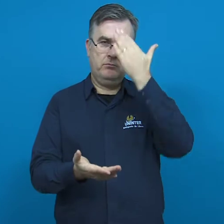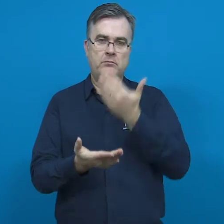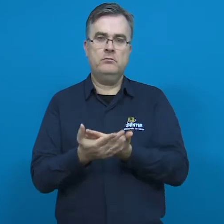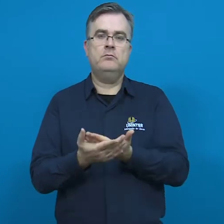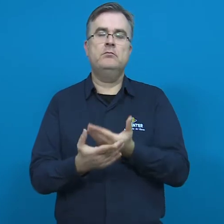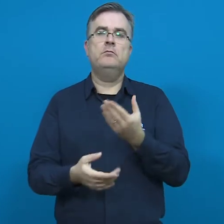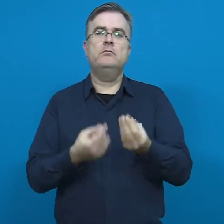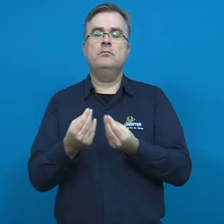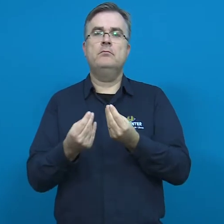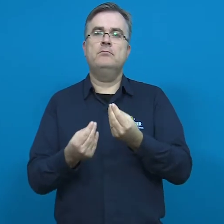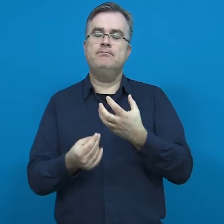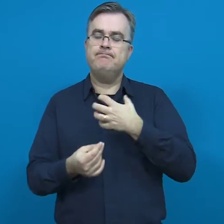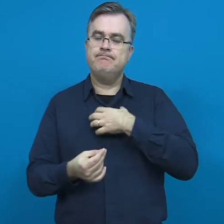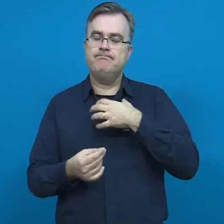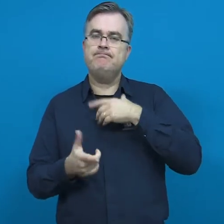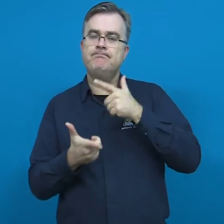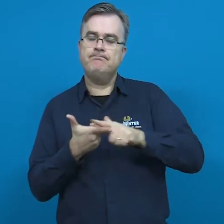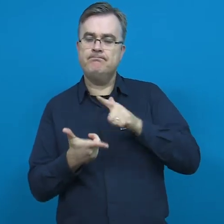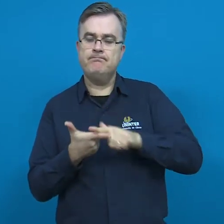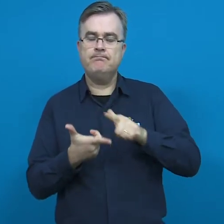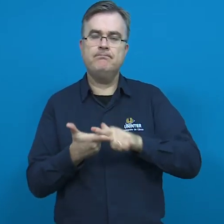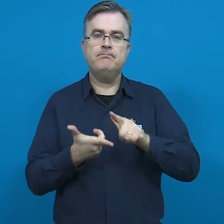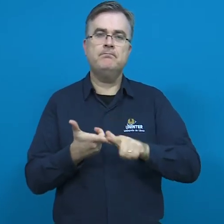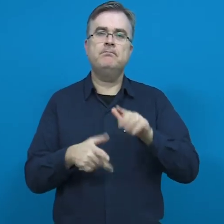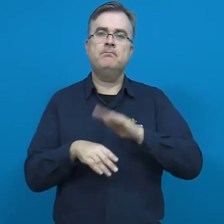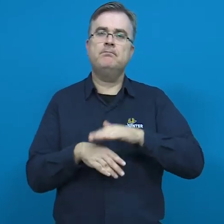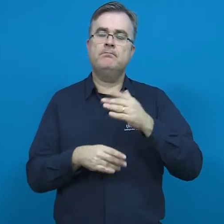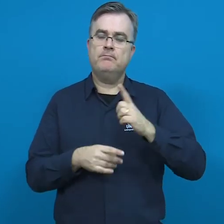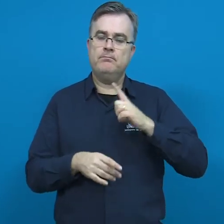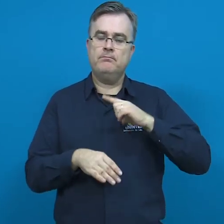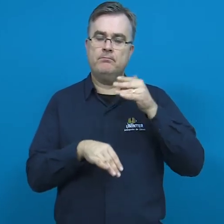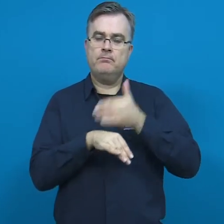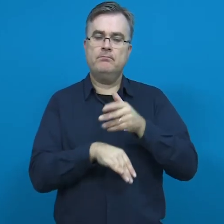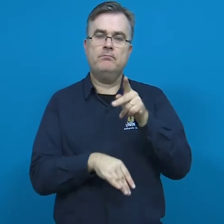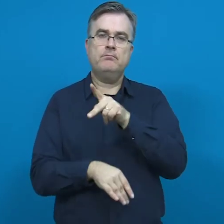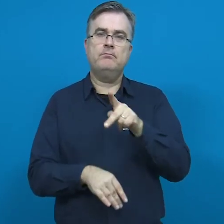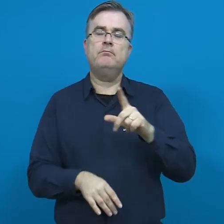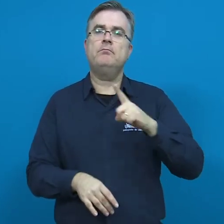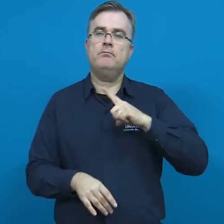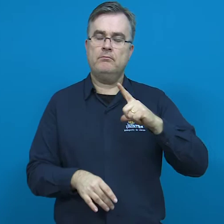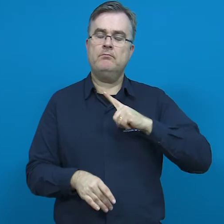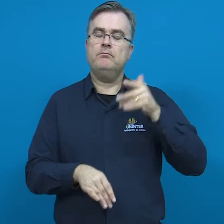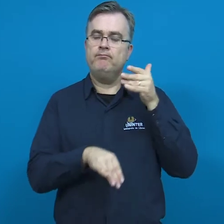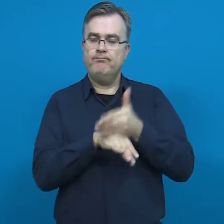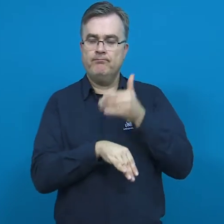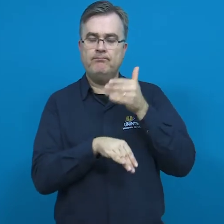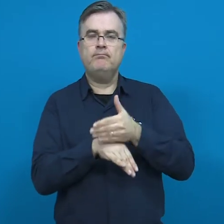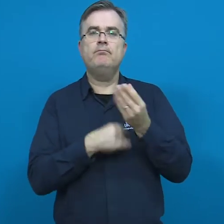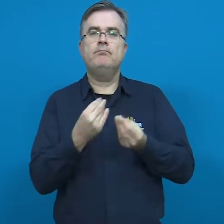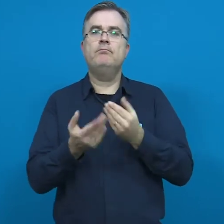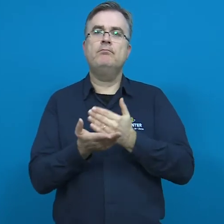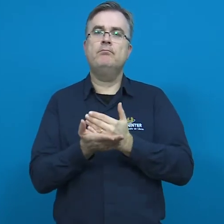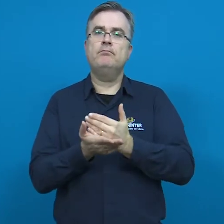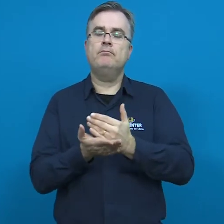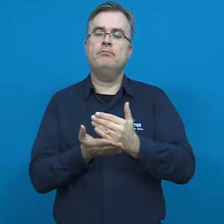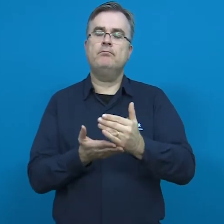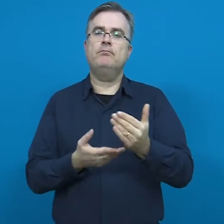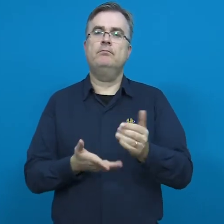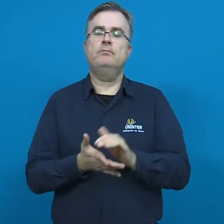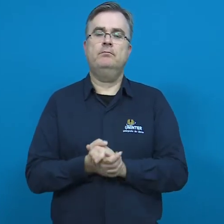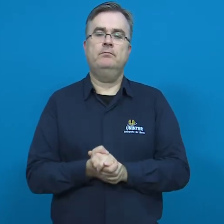Eu acredito que esse é um dilema, um problema que mais frequentemente os professores têm enfrentado, né, a